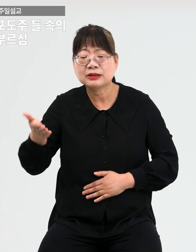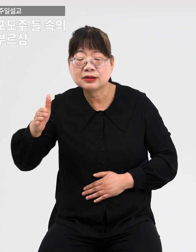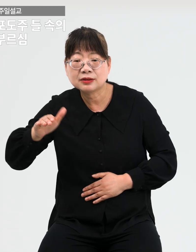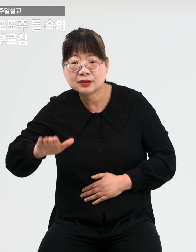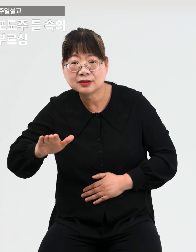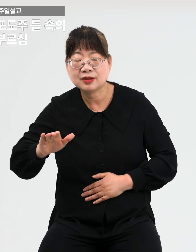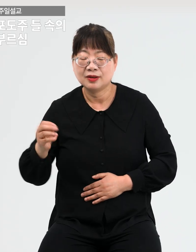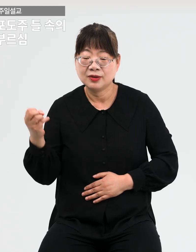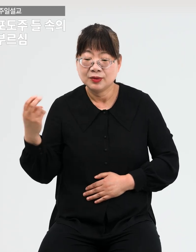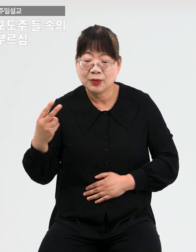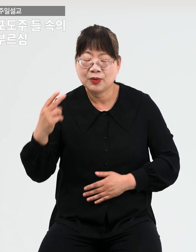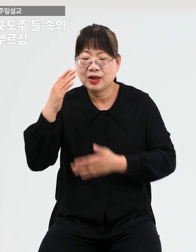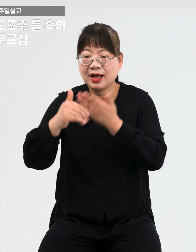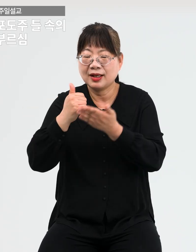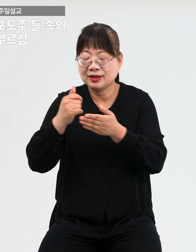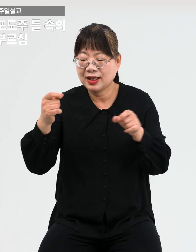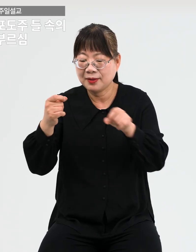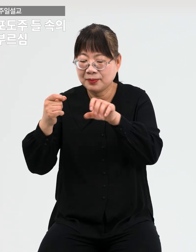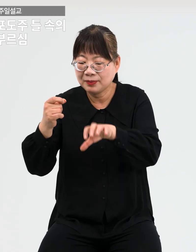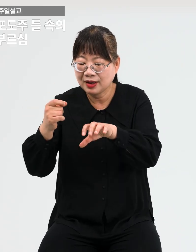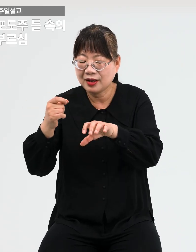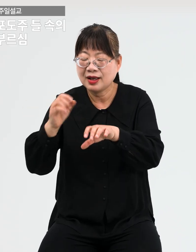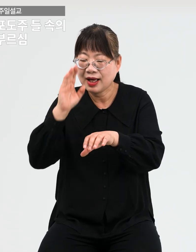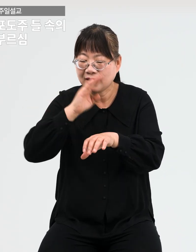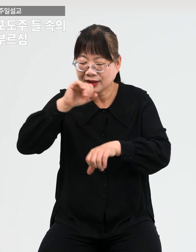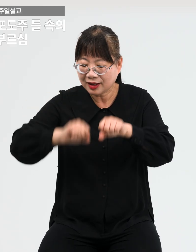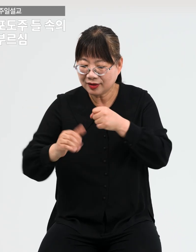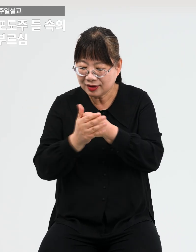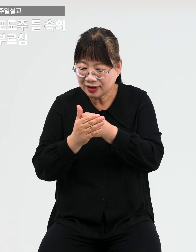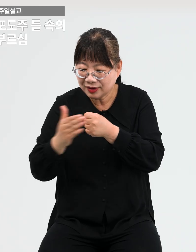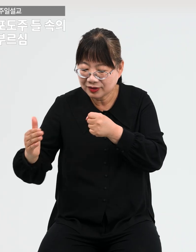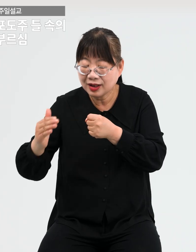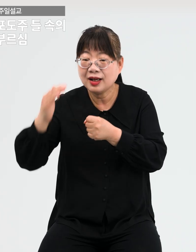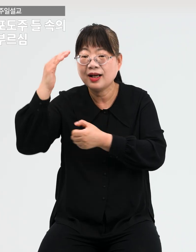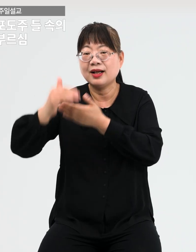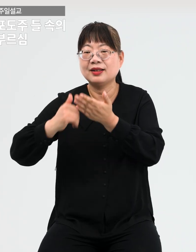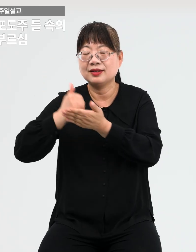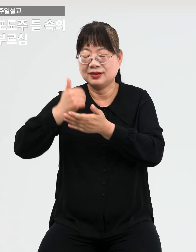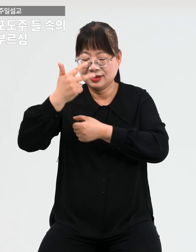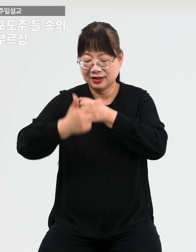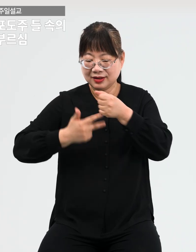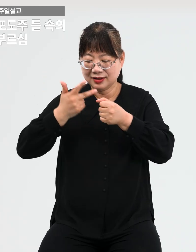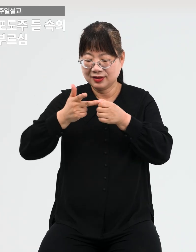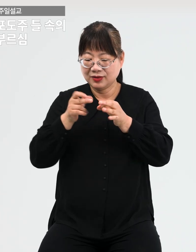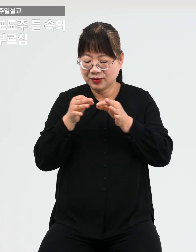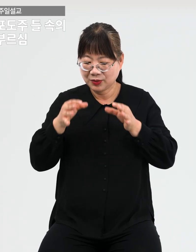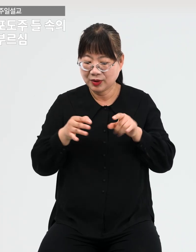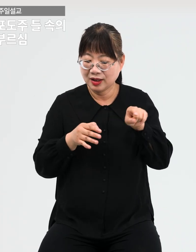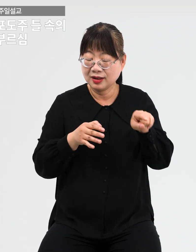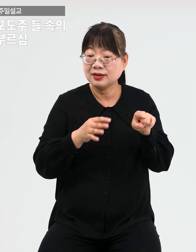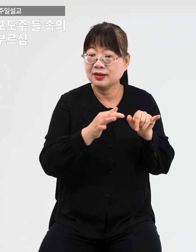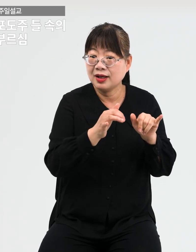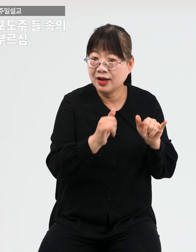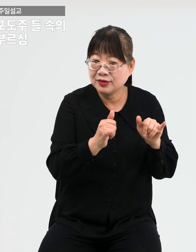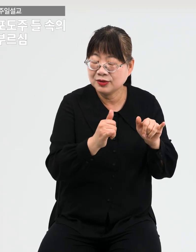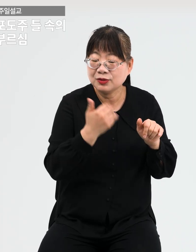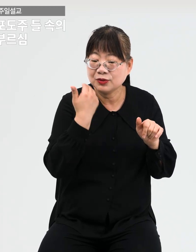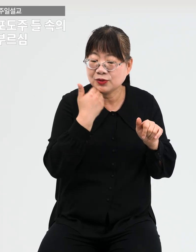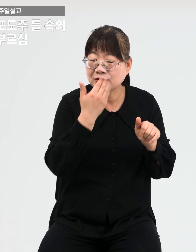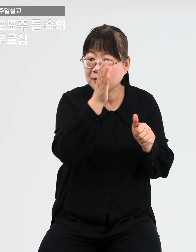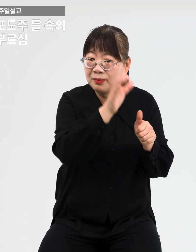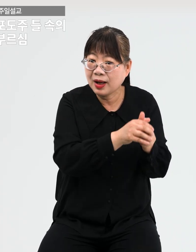또 여호와의 목전에 악을 행하였으므로 여호와께서 7년 동안 그들을 누구의 손에